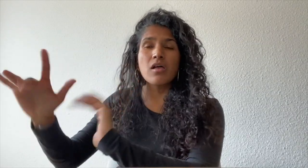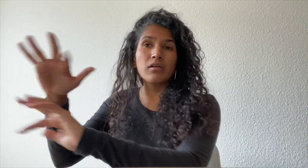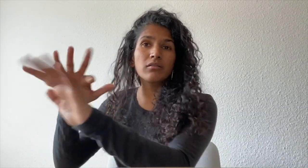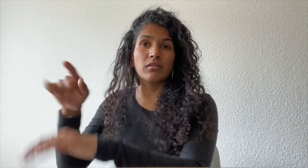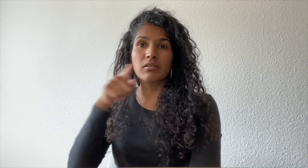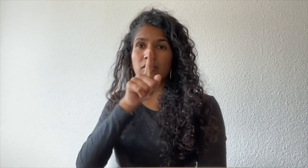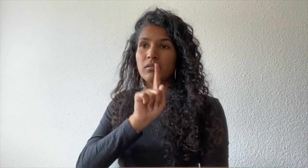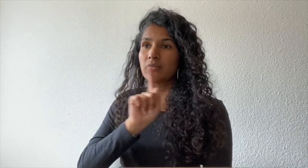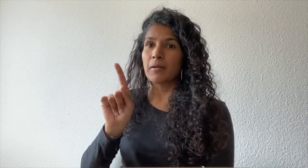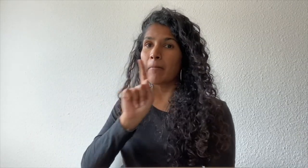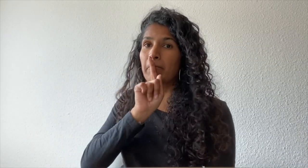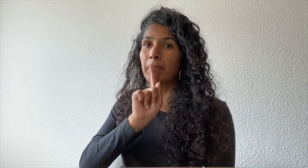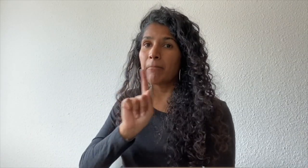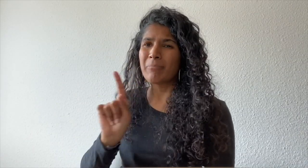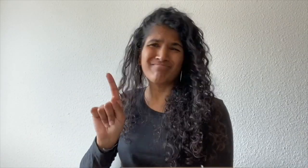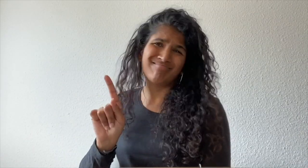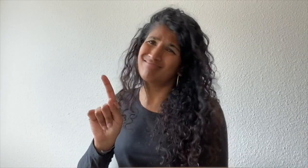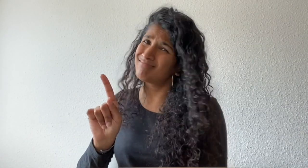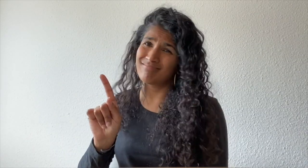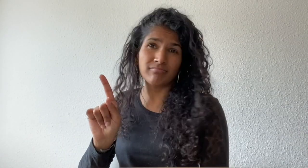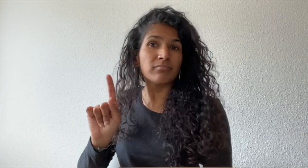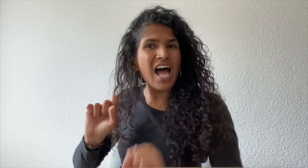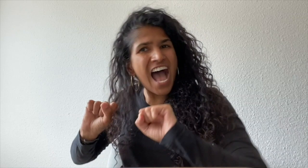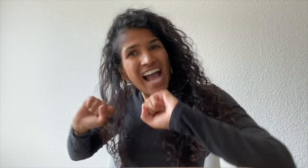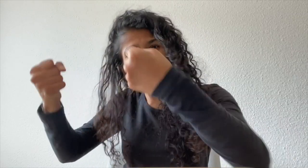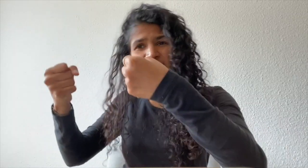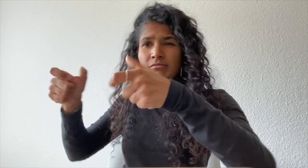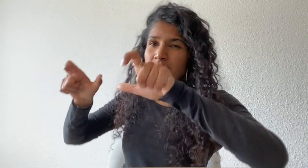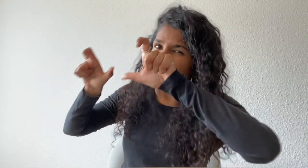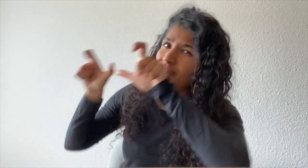Bleib nicht stumm, wenn eine Person einen rassistischen Spruch bringt.